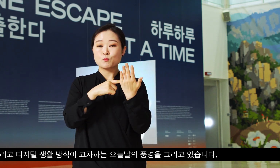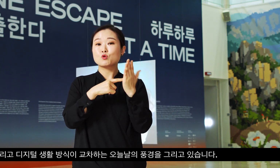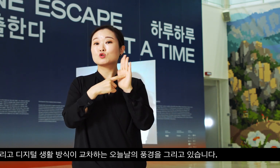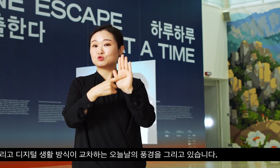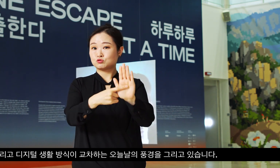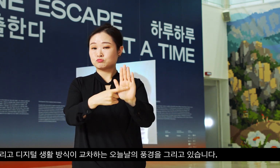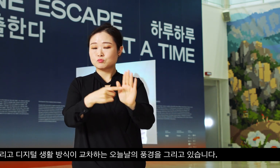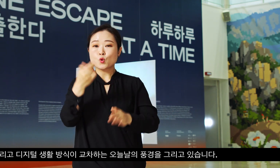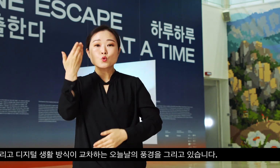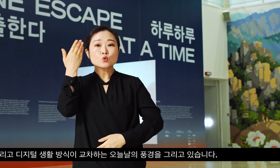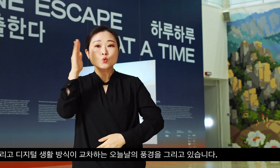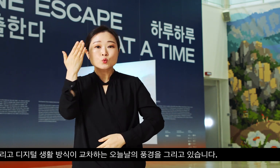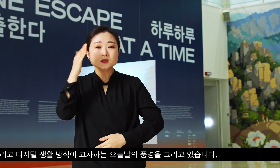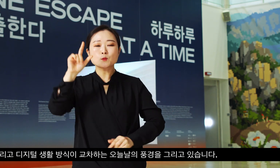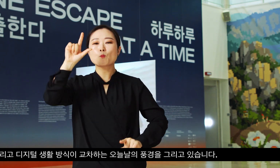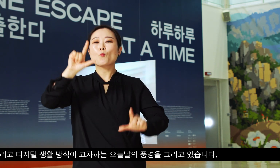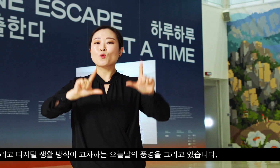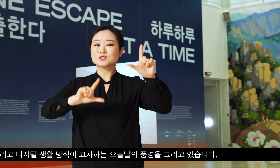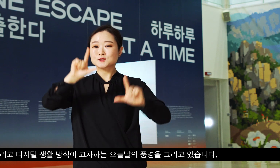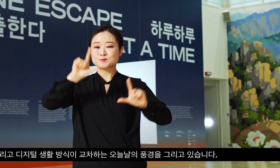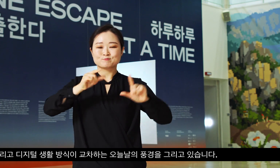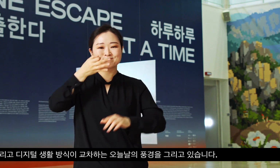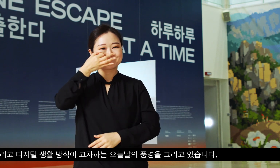오늘날의 풍경을 그리고 있습니다.